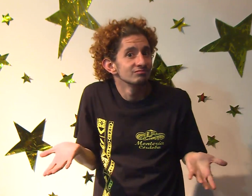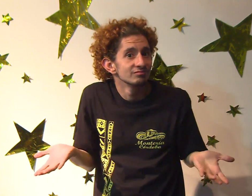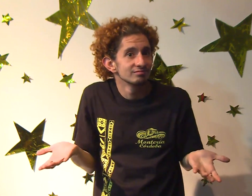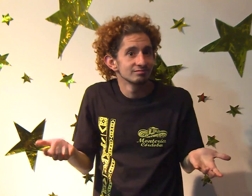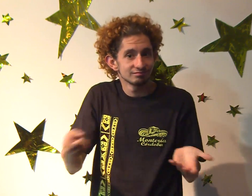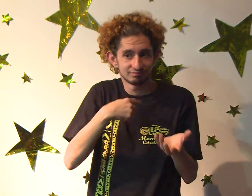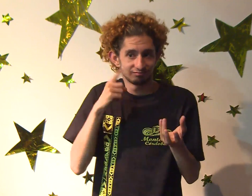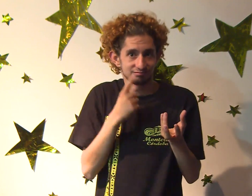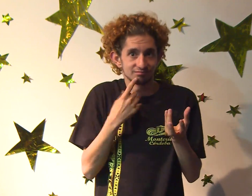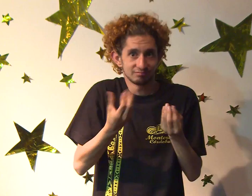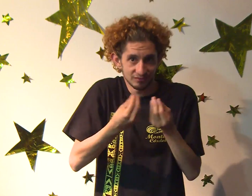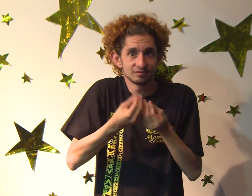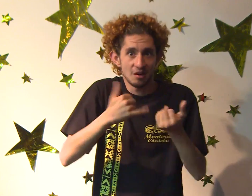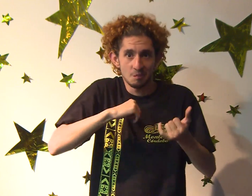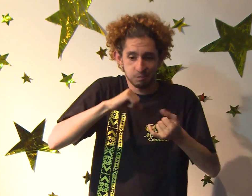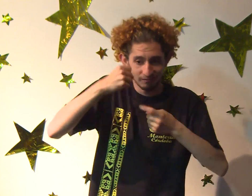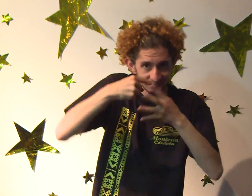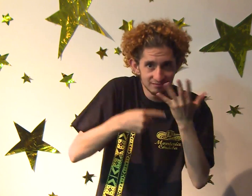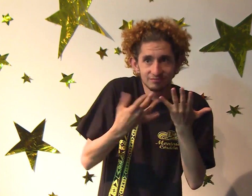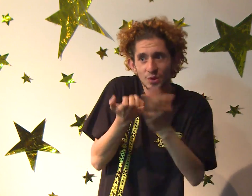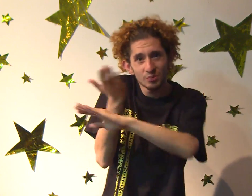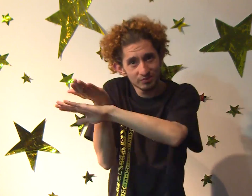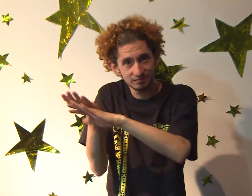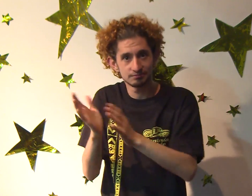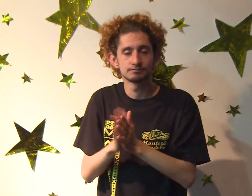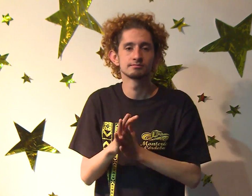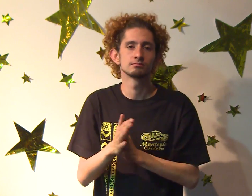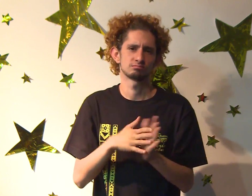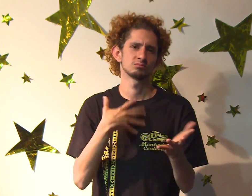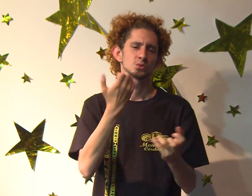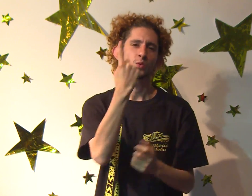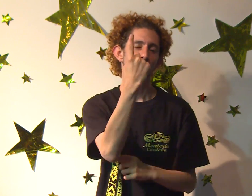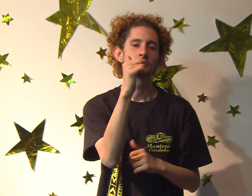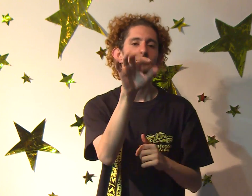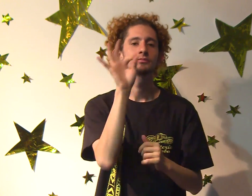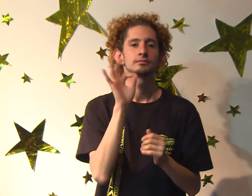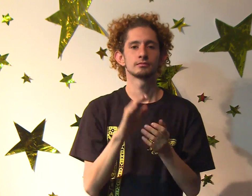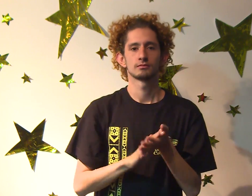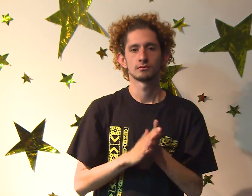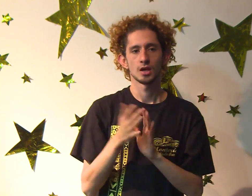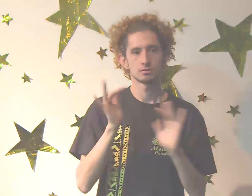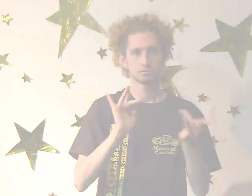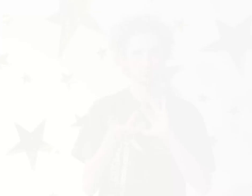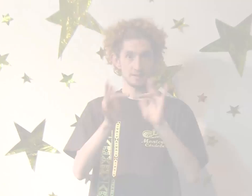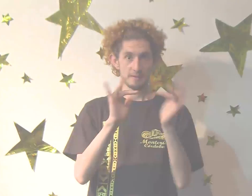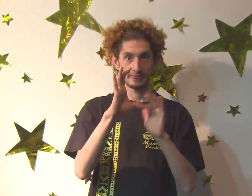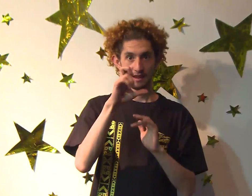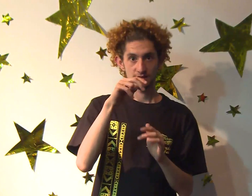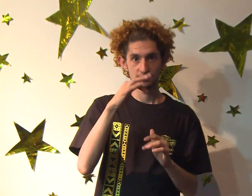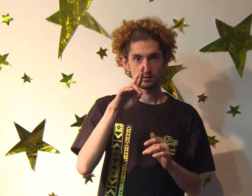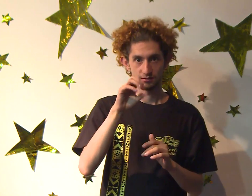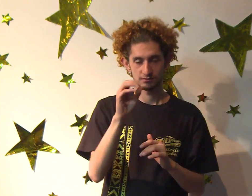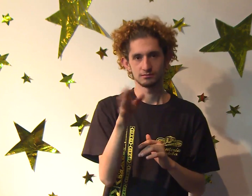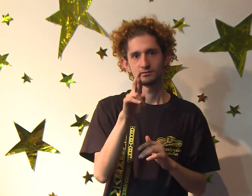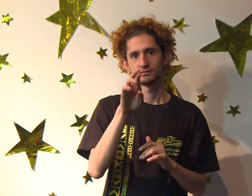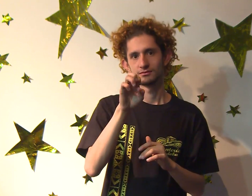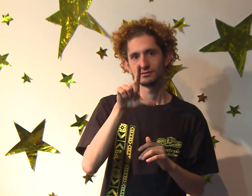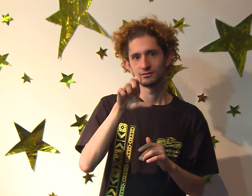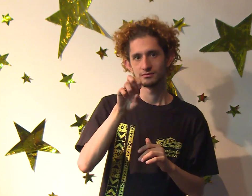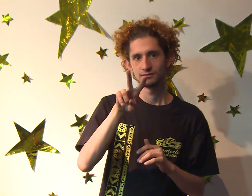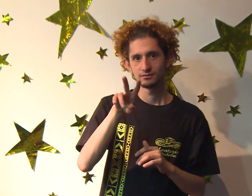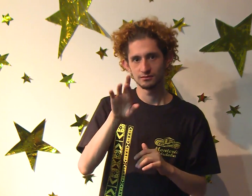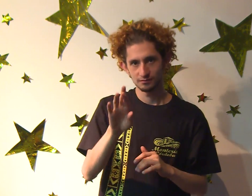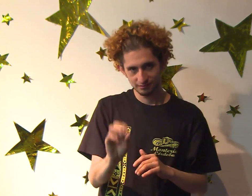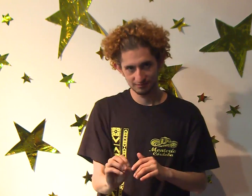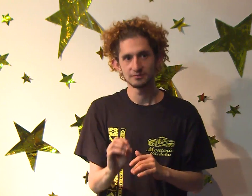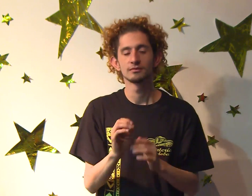que den más prioridad, más relevancia a lo que nosotros proponemos. Nosotros tenemos algunas propuestas. Está hablando sobre el